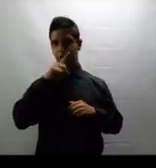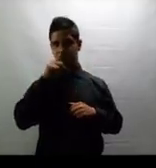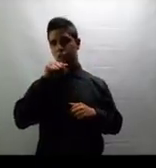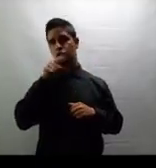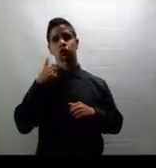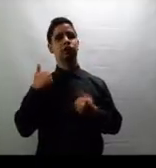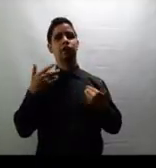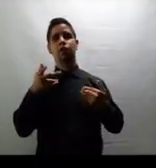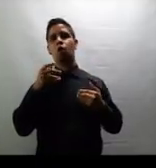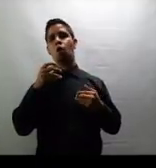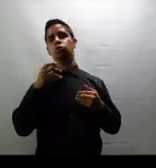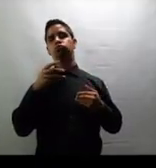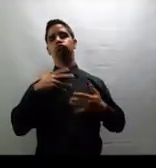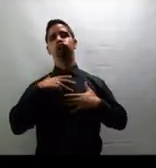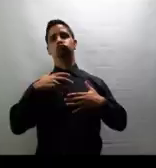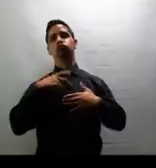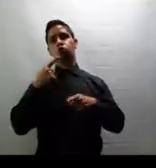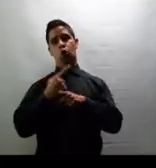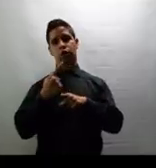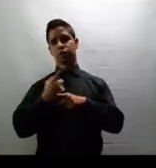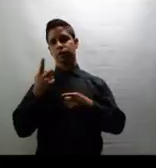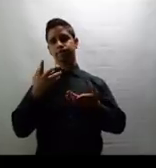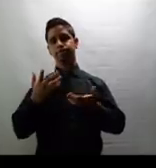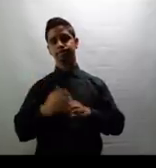la oxigenación necesaria